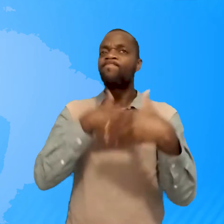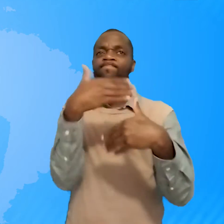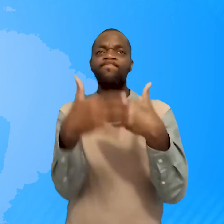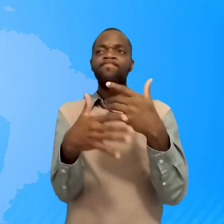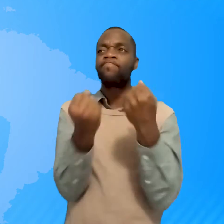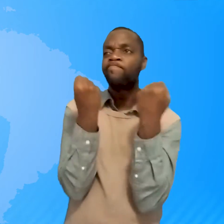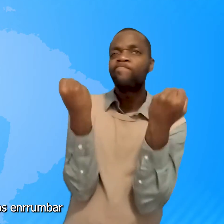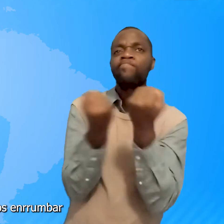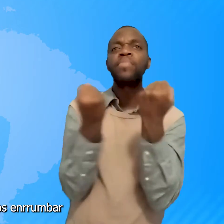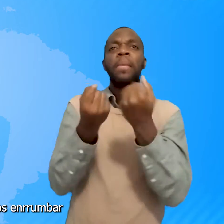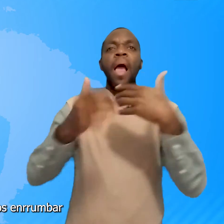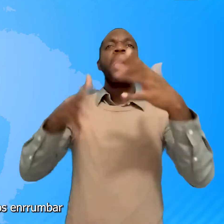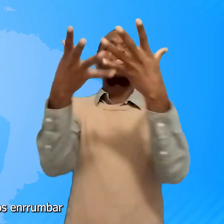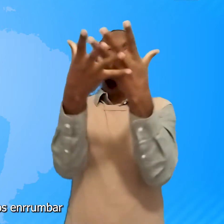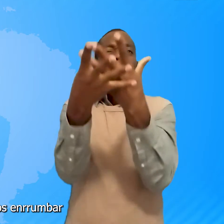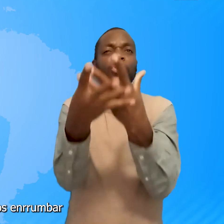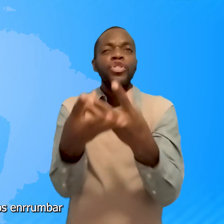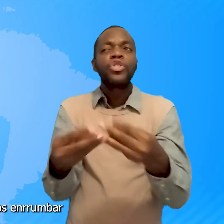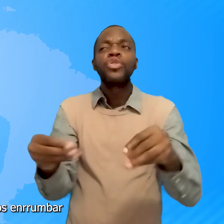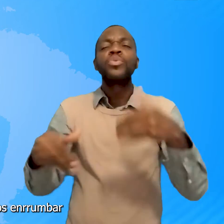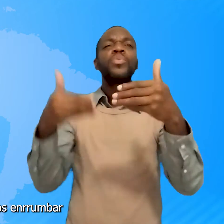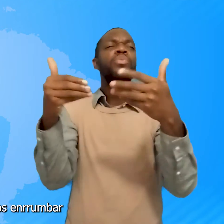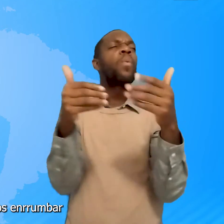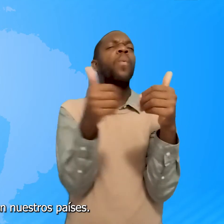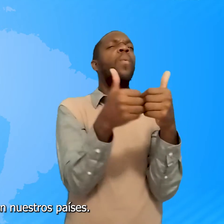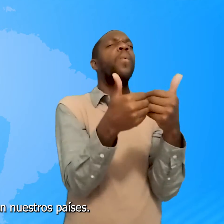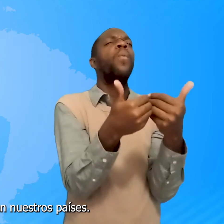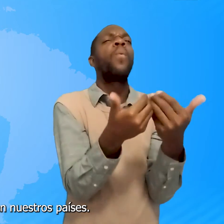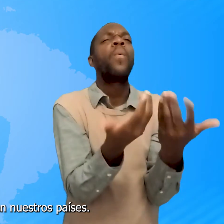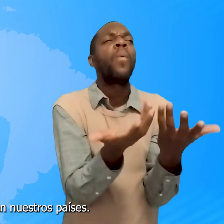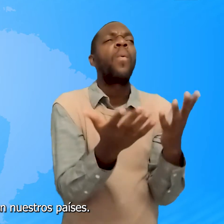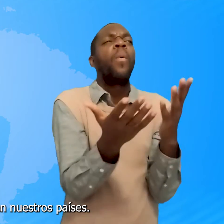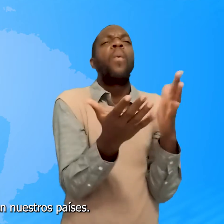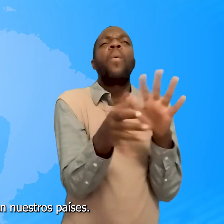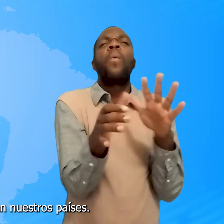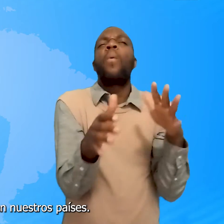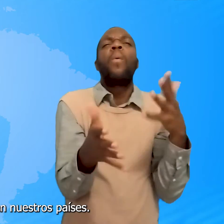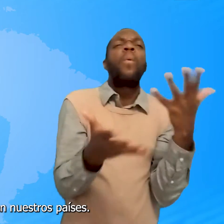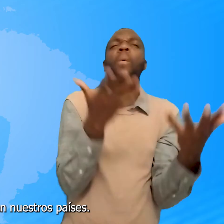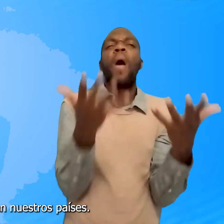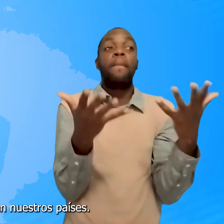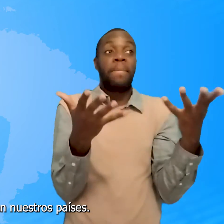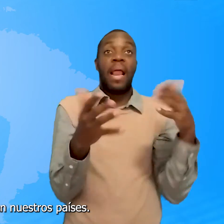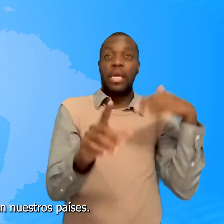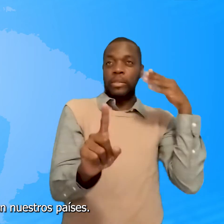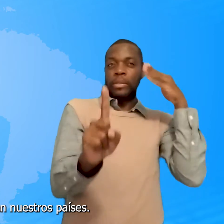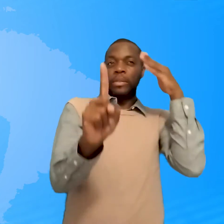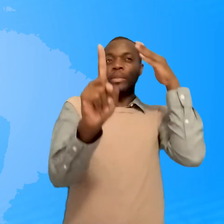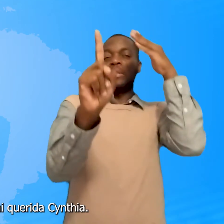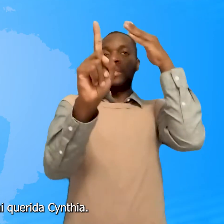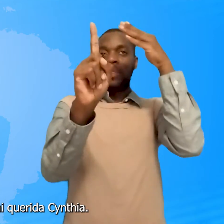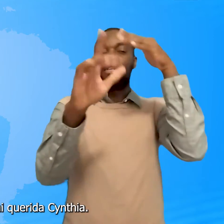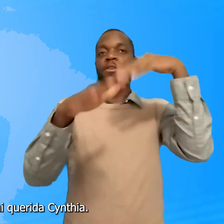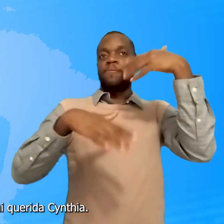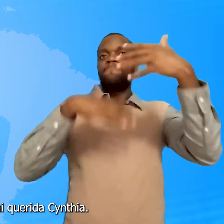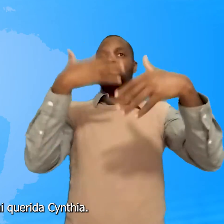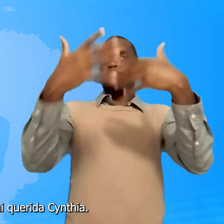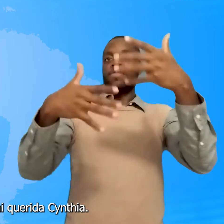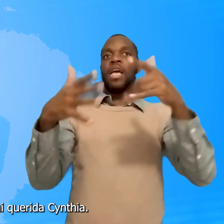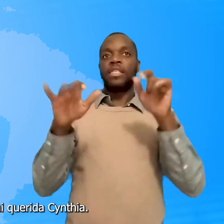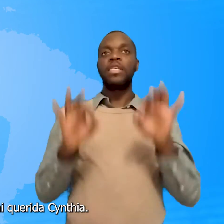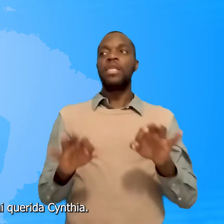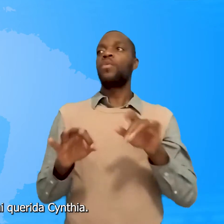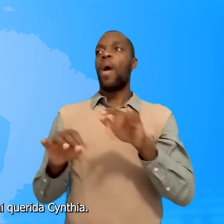a, como diríamos, a enrumbar un mejor trabajo en nuestros países en este sentido,